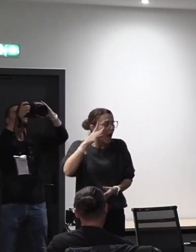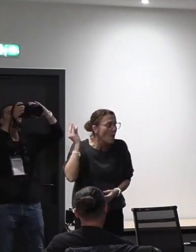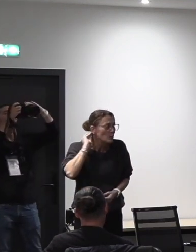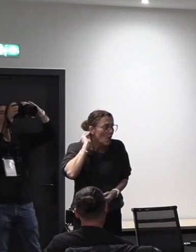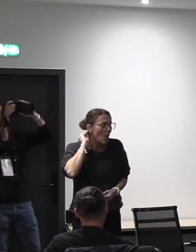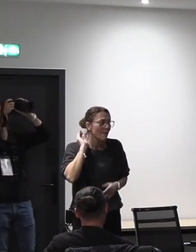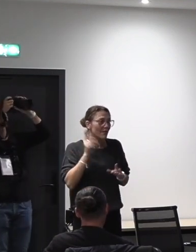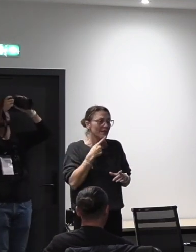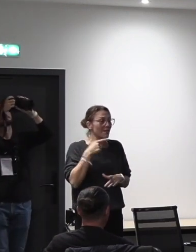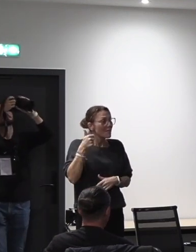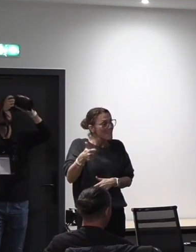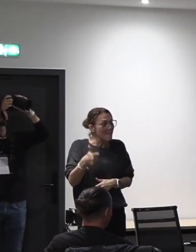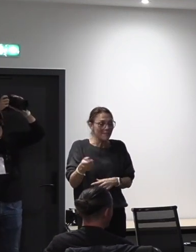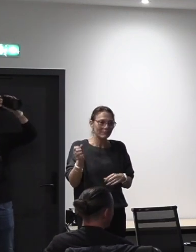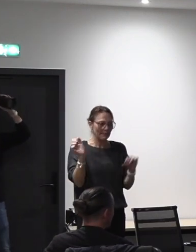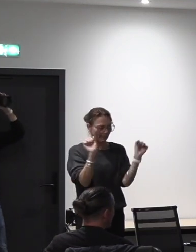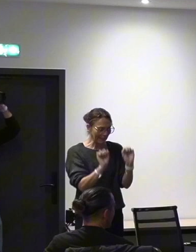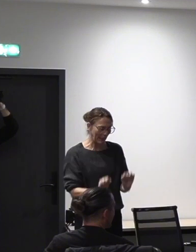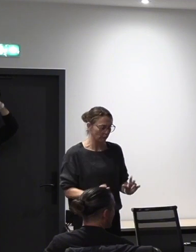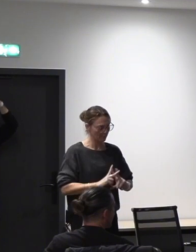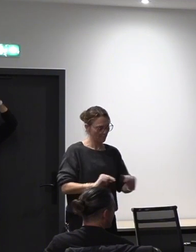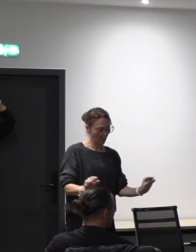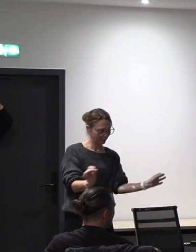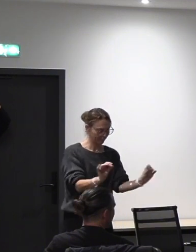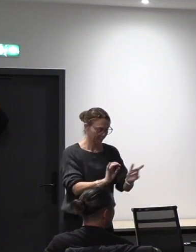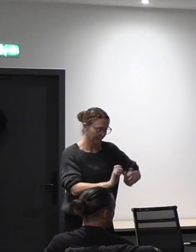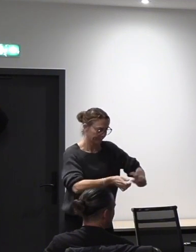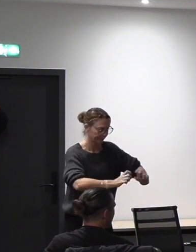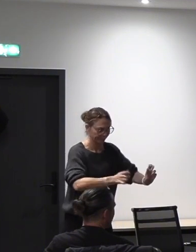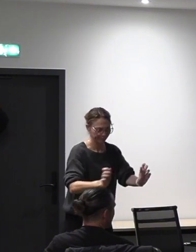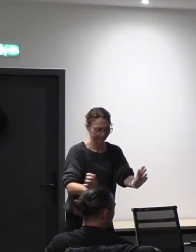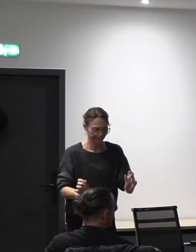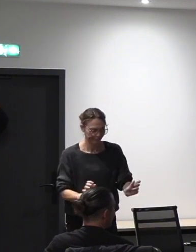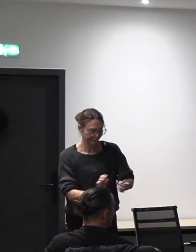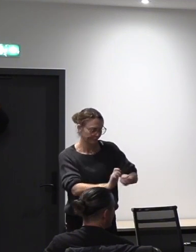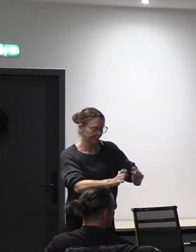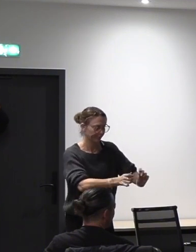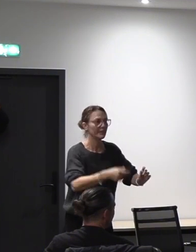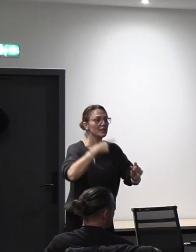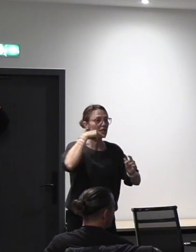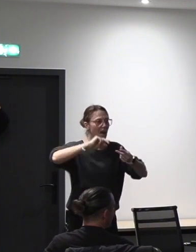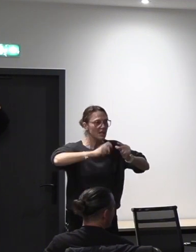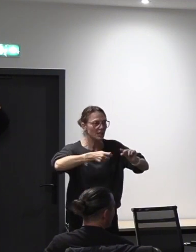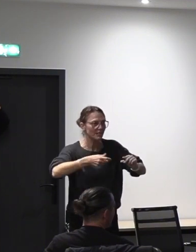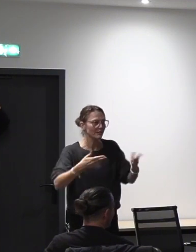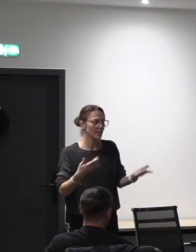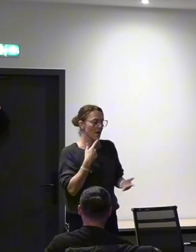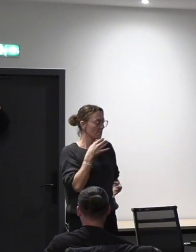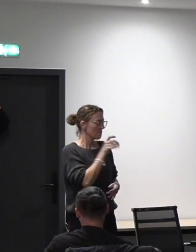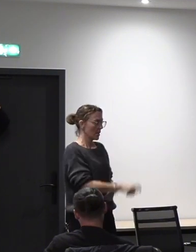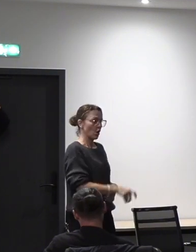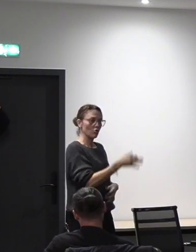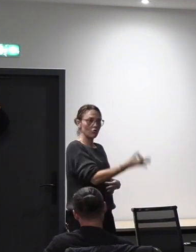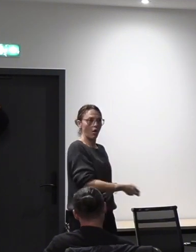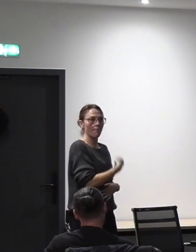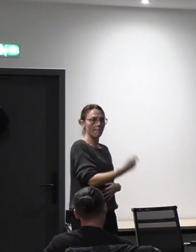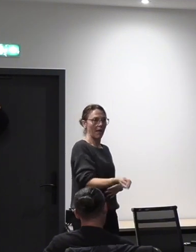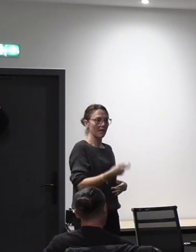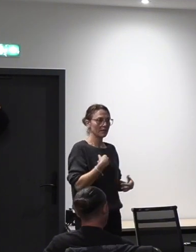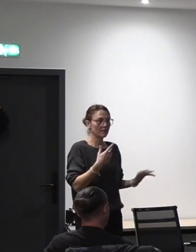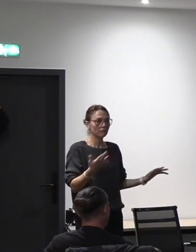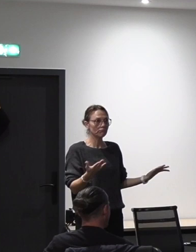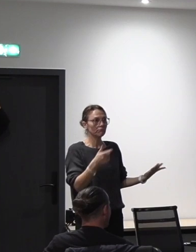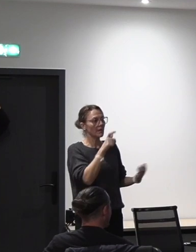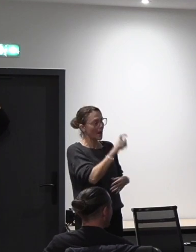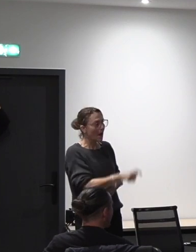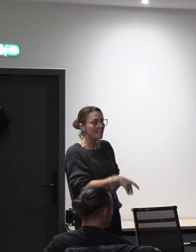fait que le soignant considère qu'il n'y a plus de spécificité parmi les malades, et Pascal l'a bien dit, ce ne sont plus des malades,